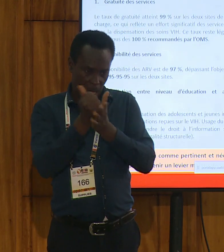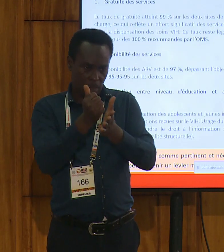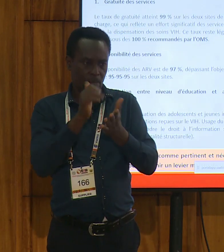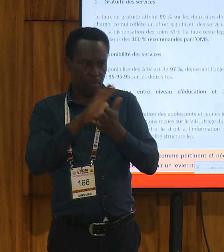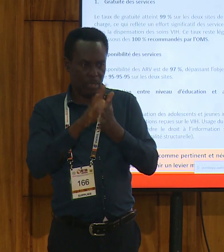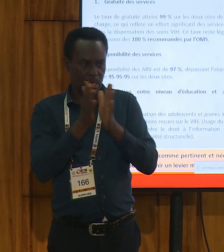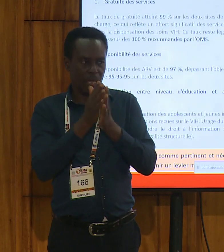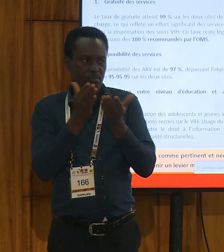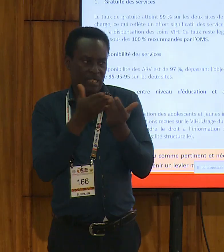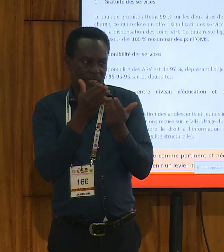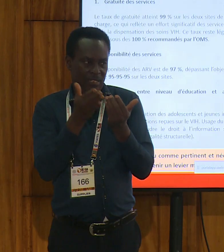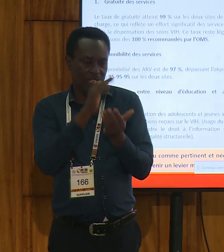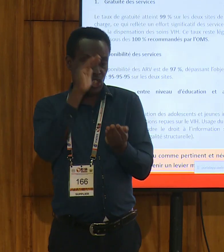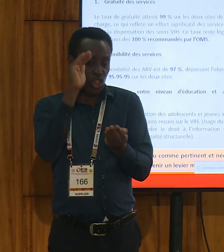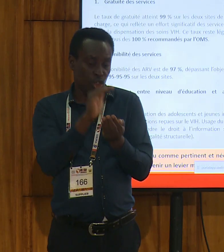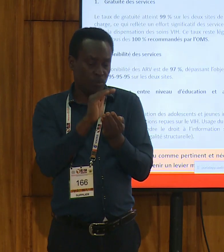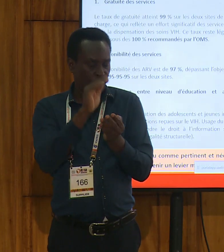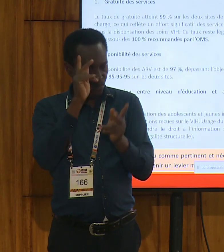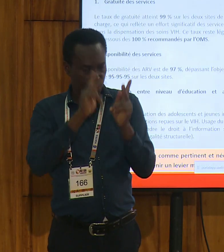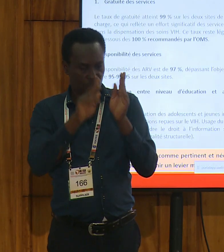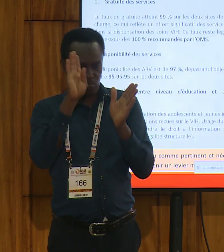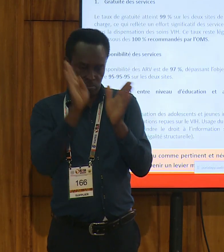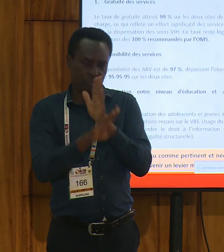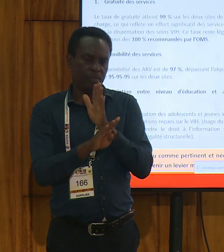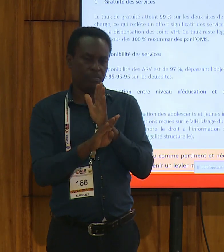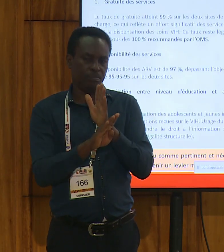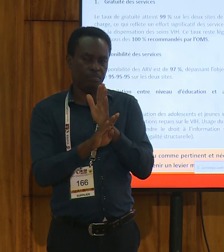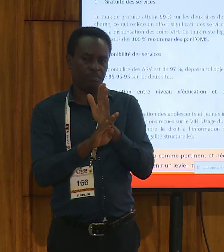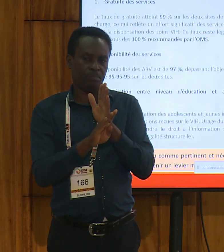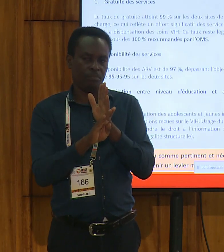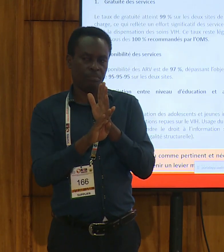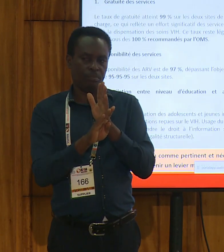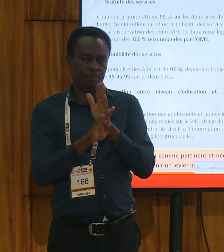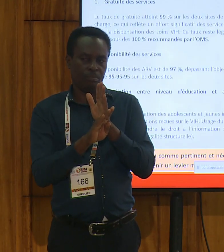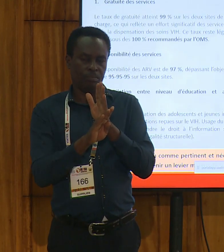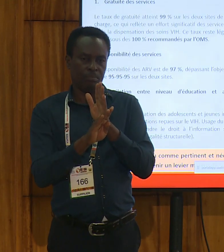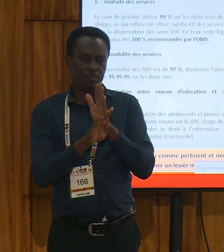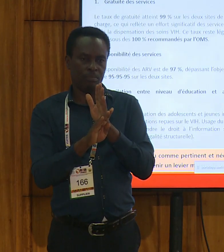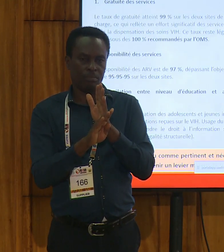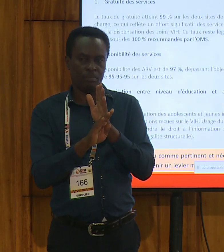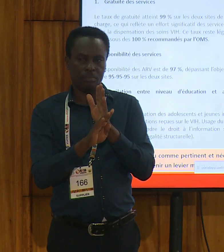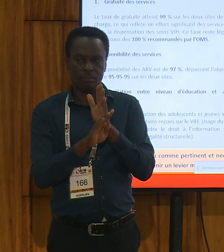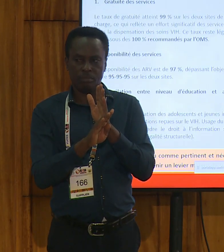dans les structures urbaines. Et il est aussi nécessaire